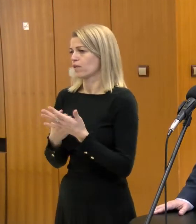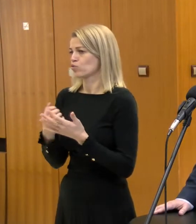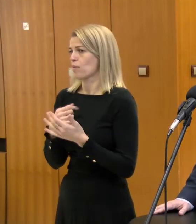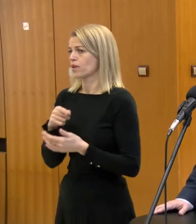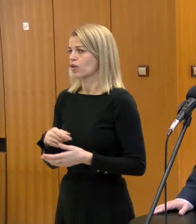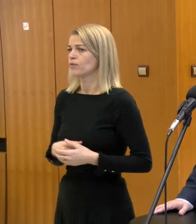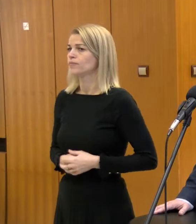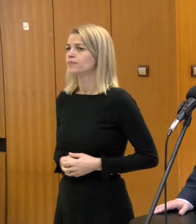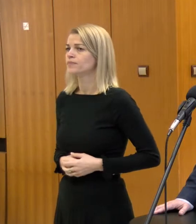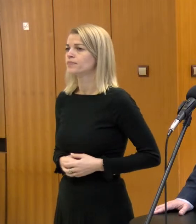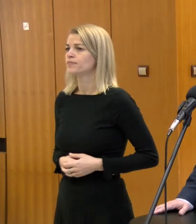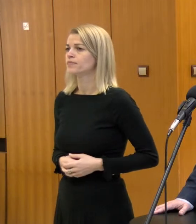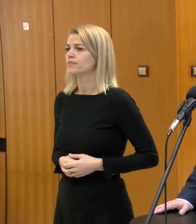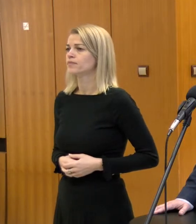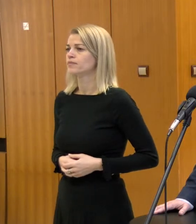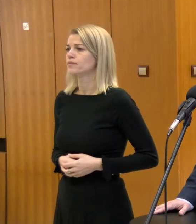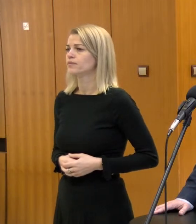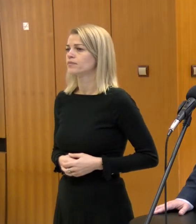to.